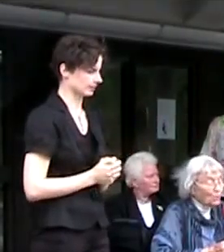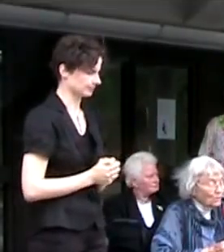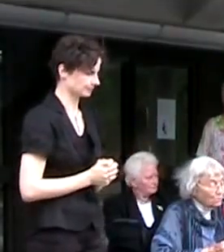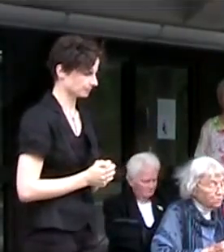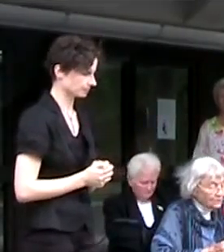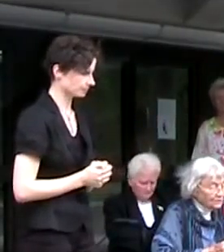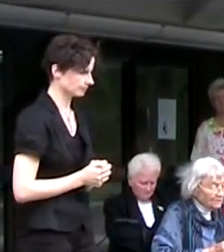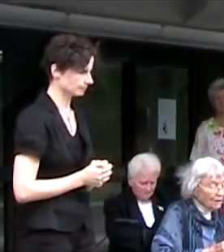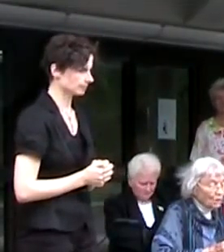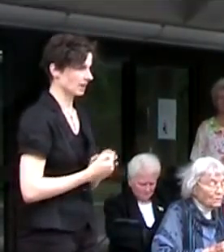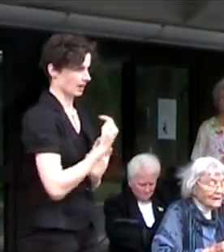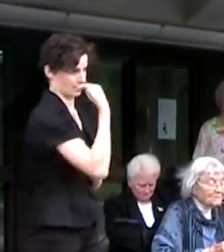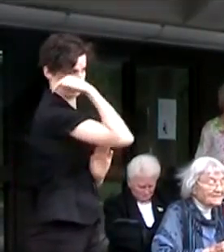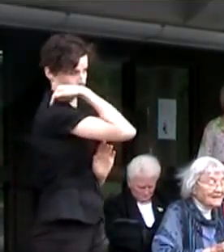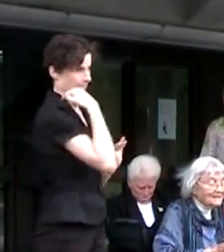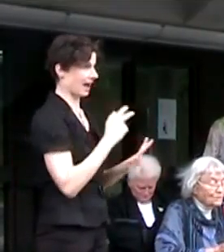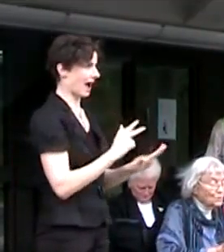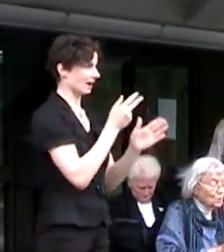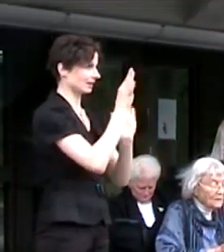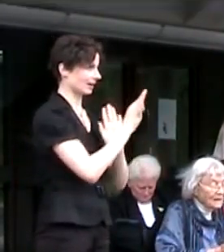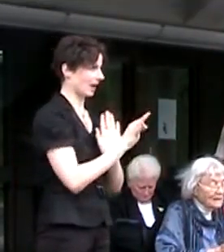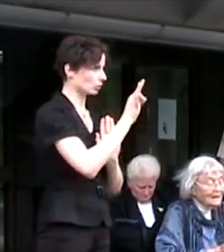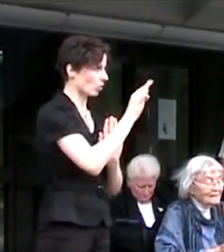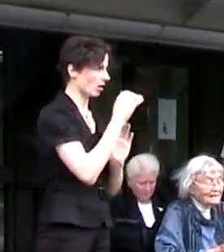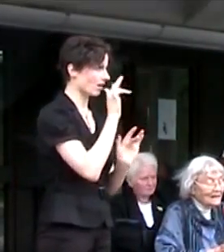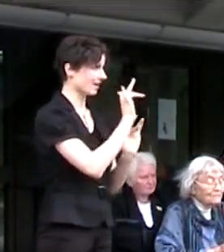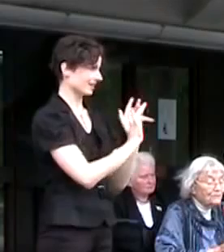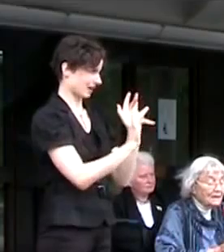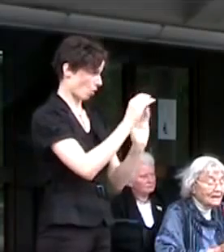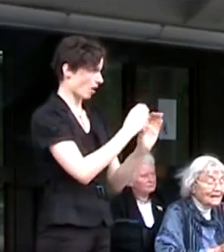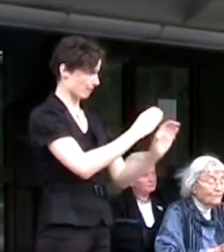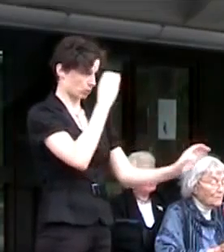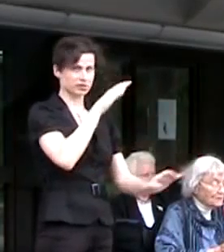den grauen Bus und am 10. Juni die